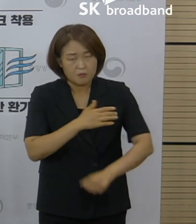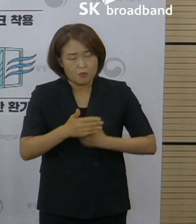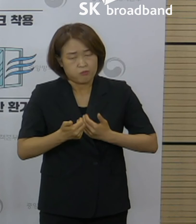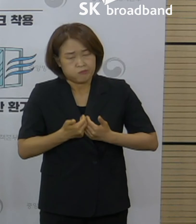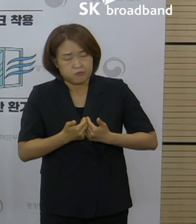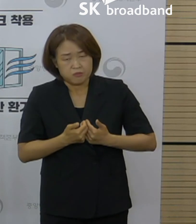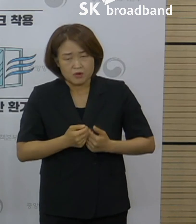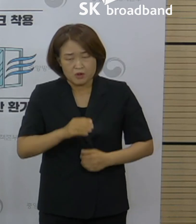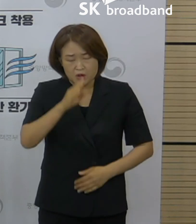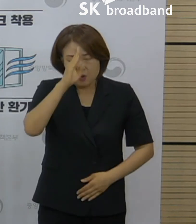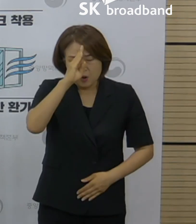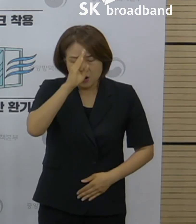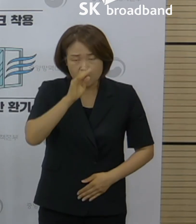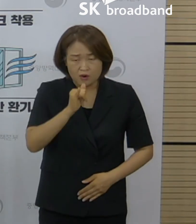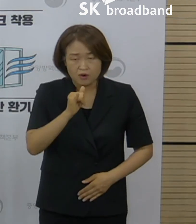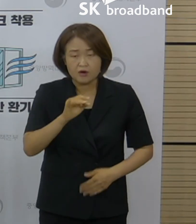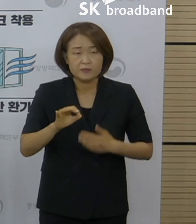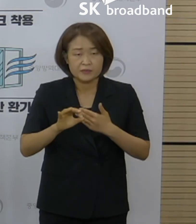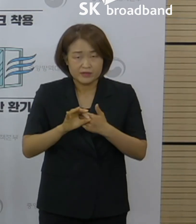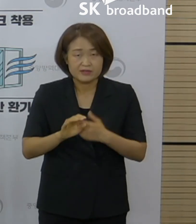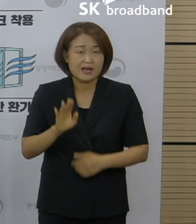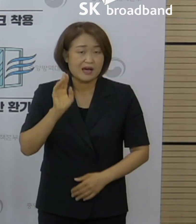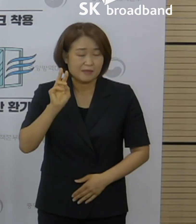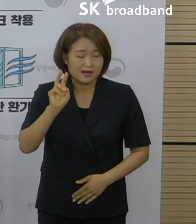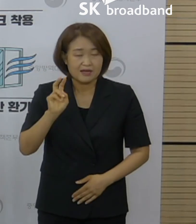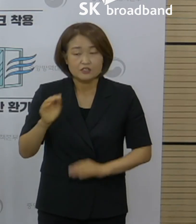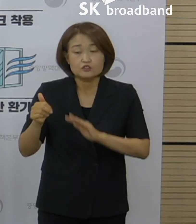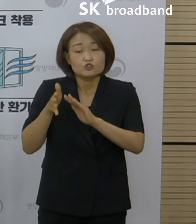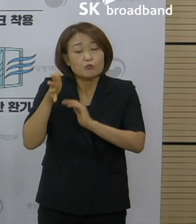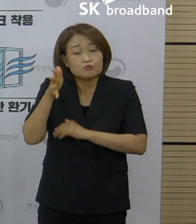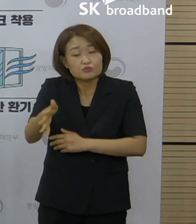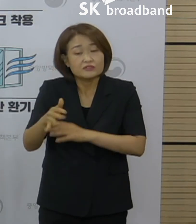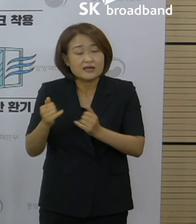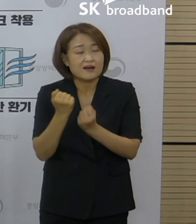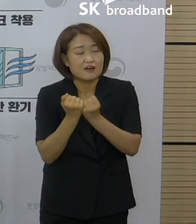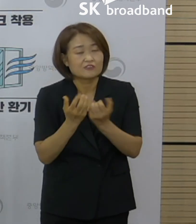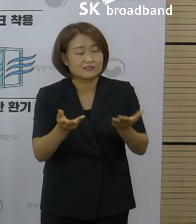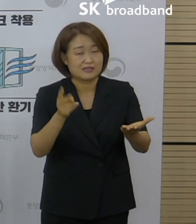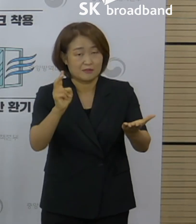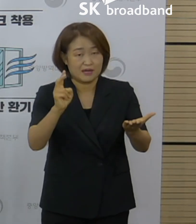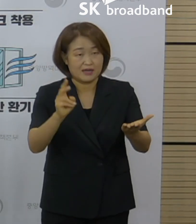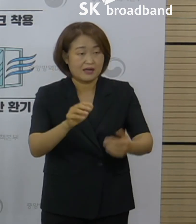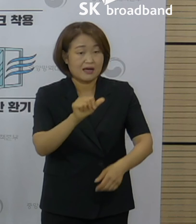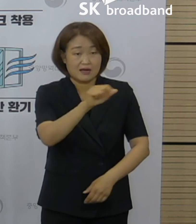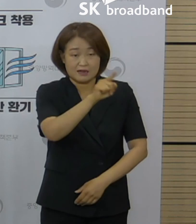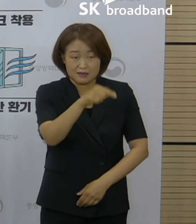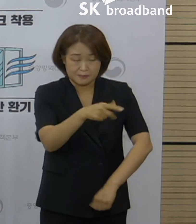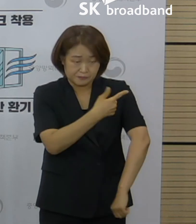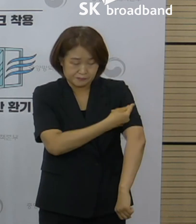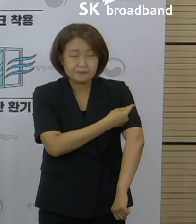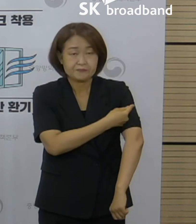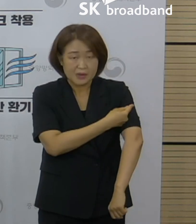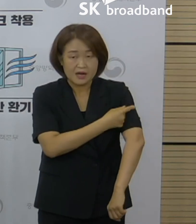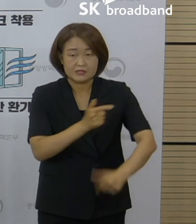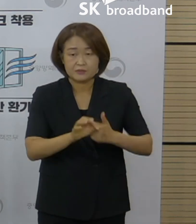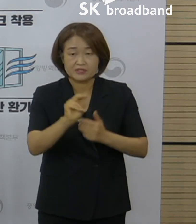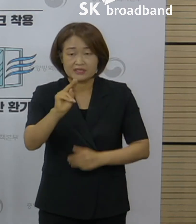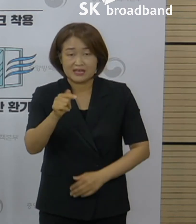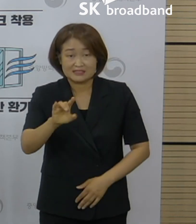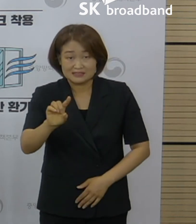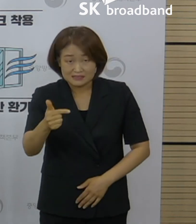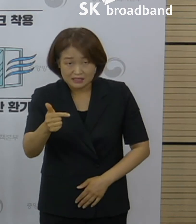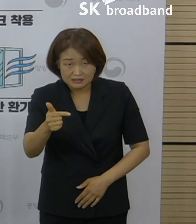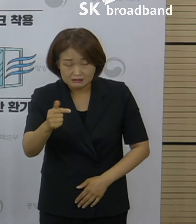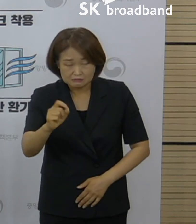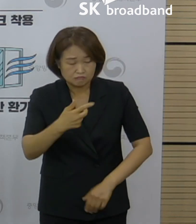전문가 설명들이 계속 기회를 갖게 될 것입니다만 아스트라제네카나 얀센 접종 후에 혈소판 감소성